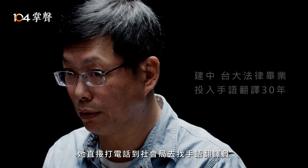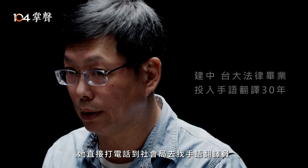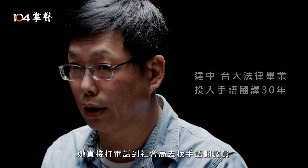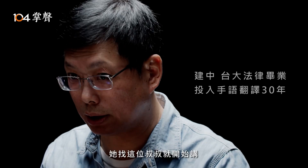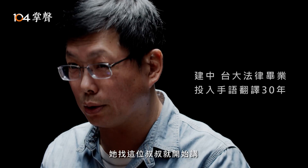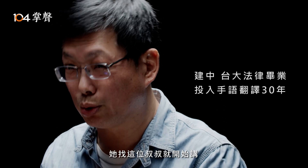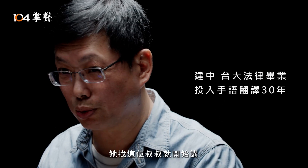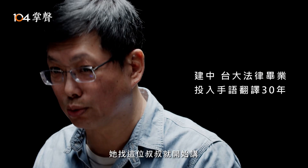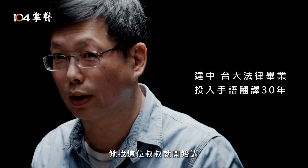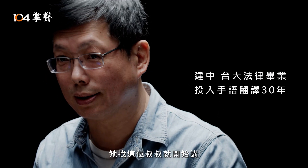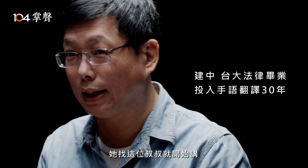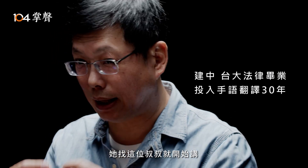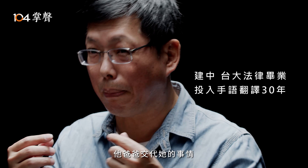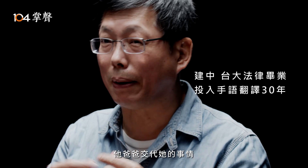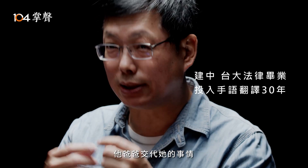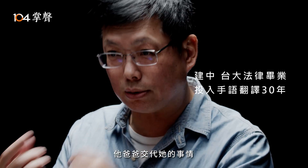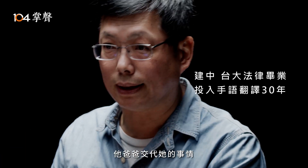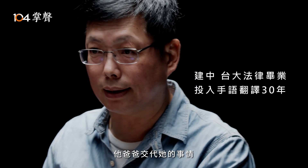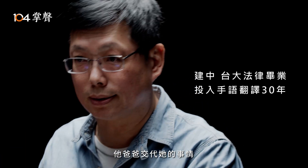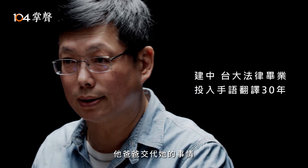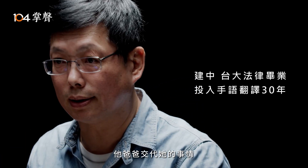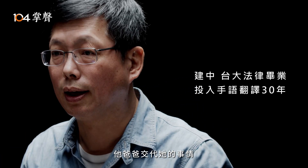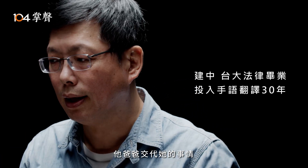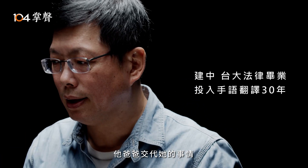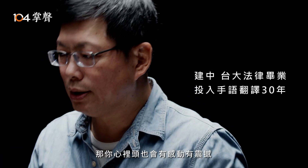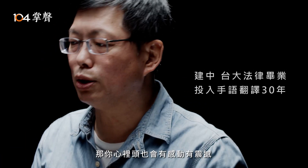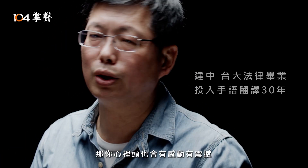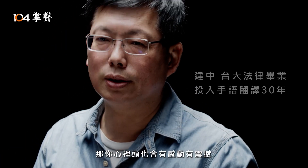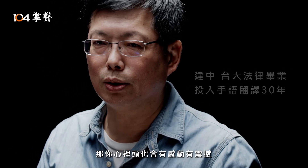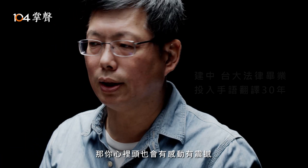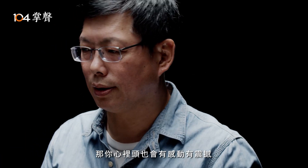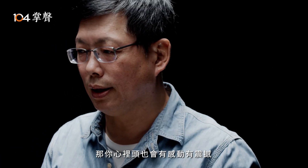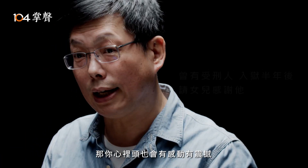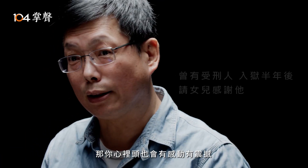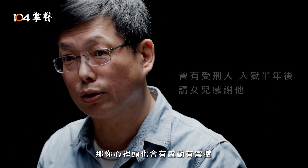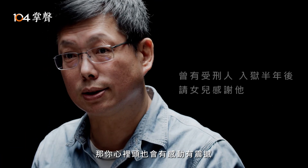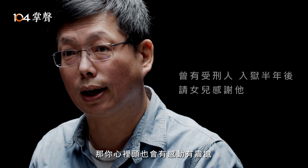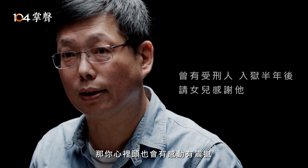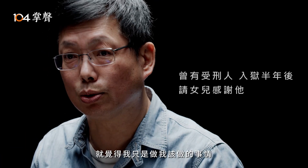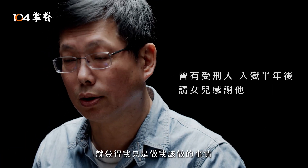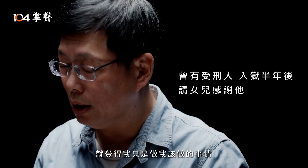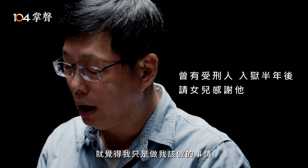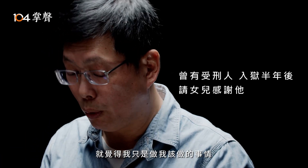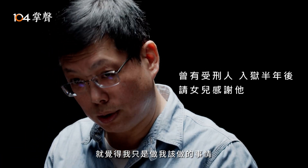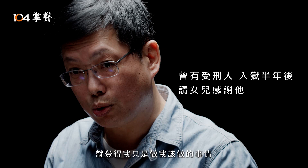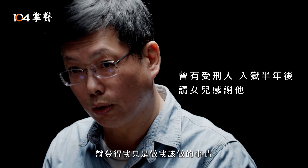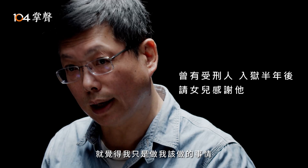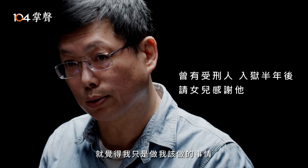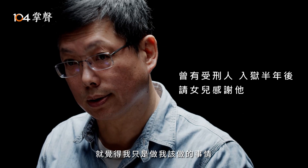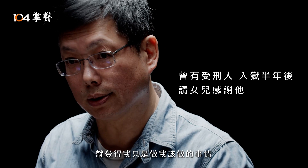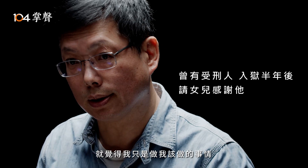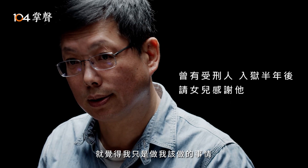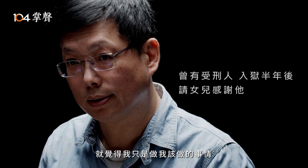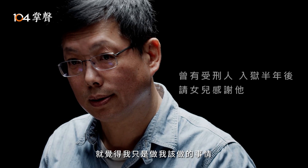局找社会翻译员，然后找这位叔叔就开始讲他爸爸交代他的事情。那你心里头会有点也感动也震撼，就觉得、啊、我只是做我